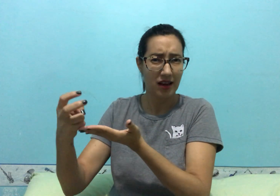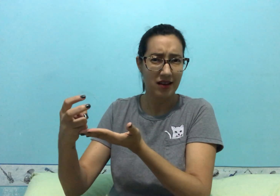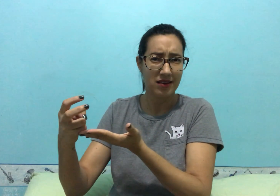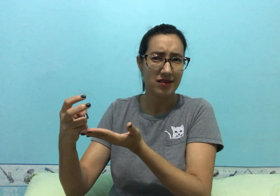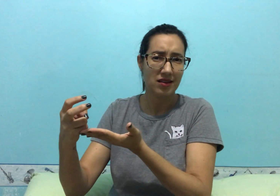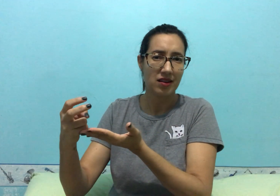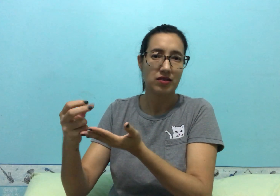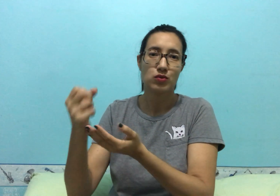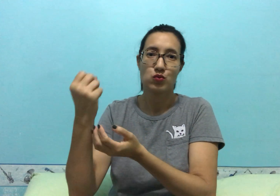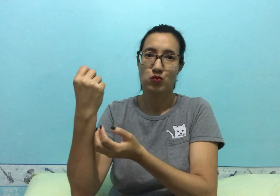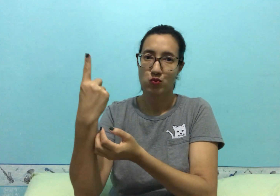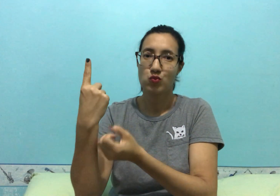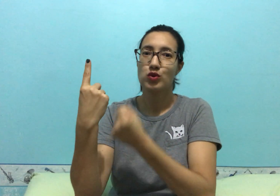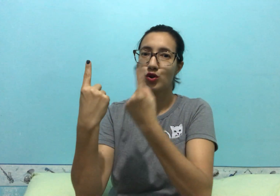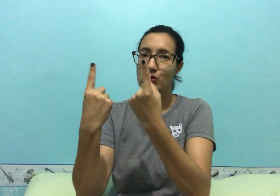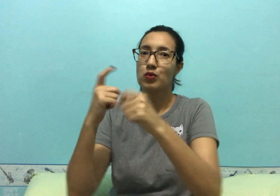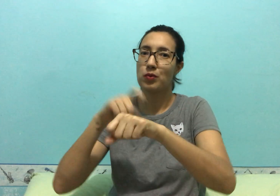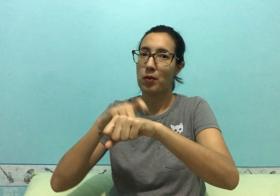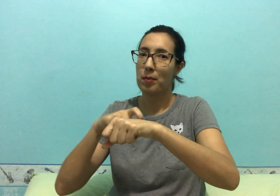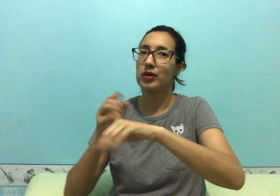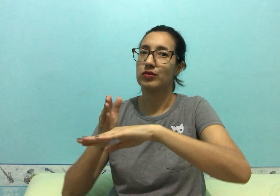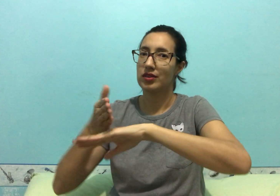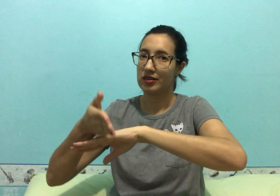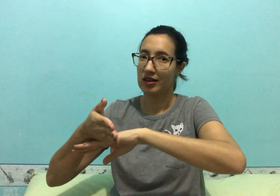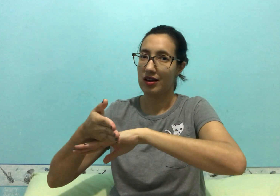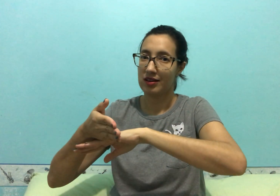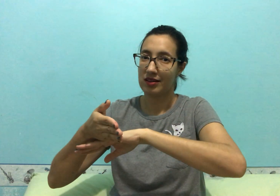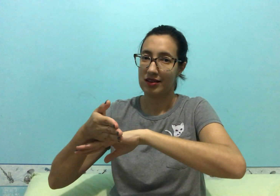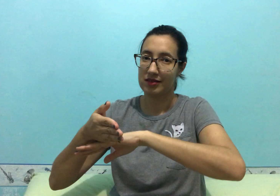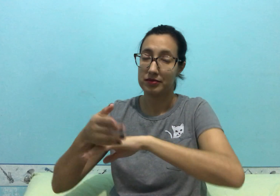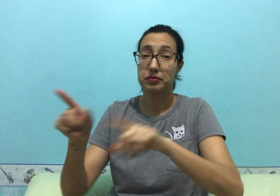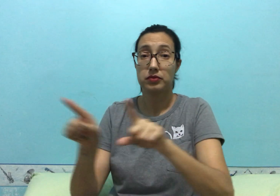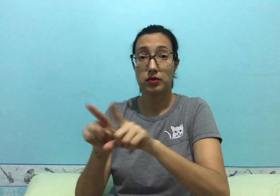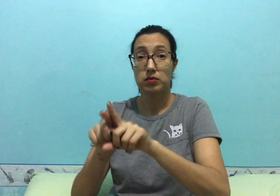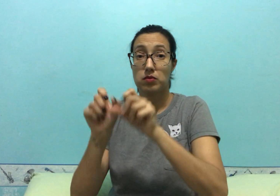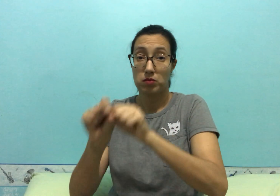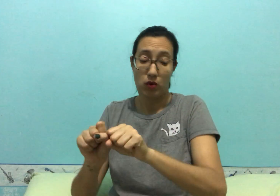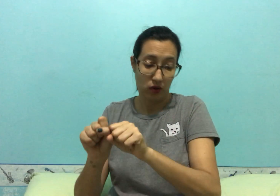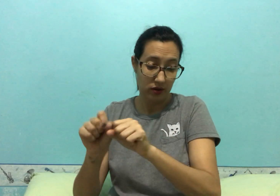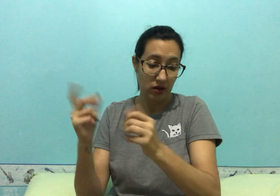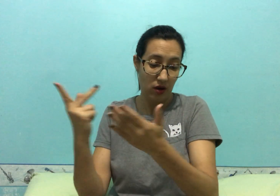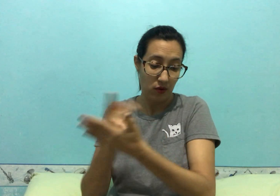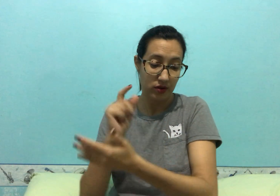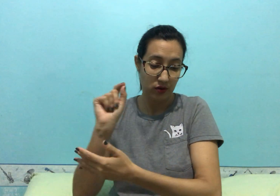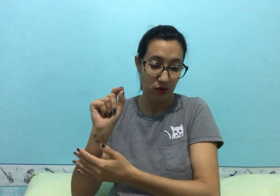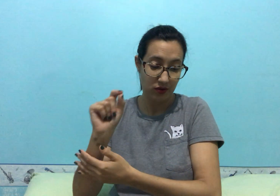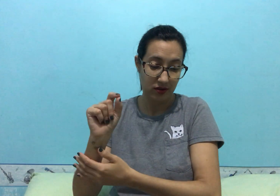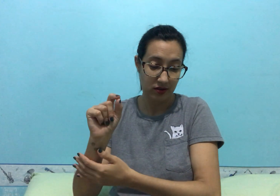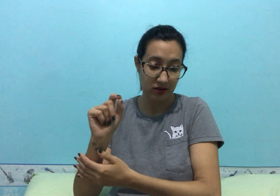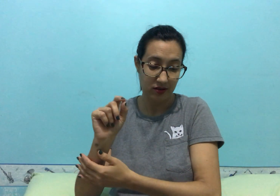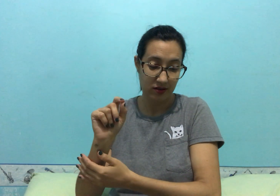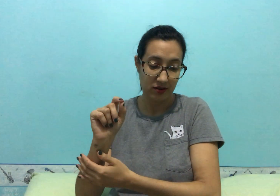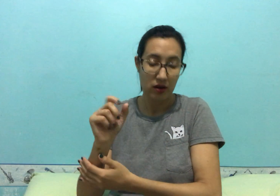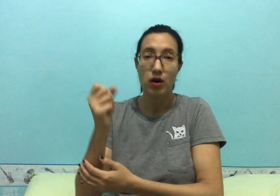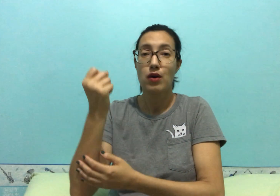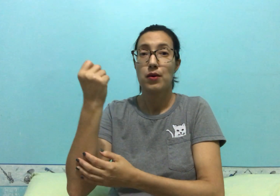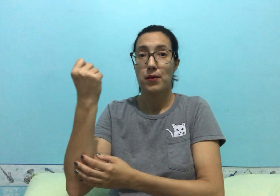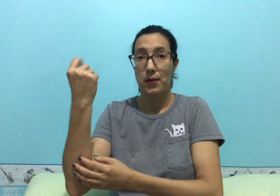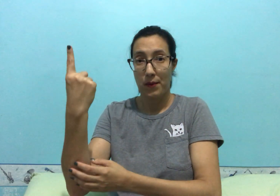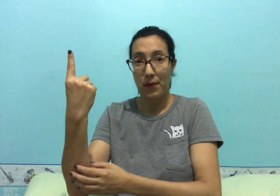no caso, em vez de ter 1, eu vou ter 0. Então nós podemos olhar aqui, ó. Aqui nós temos 1 e 1 e a saída foi 0. Certo? Em